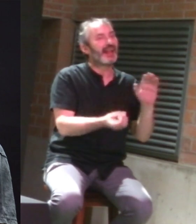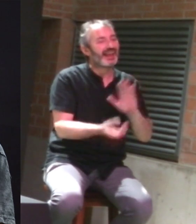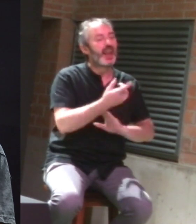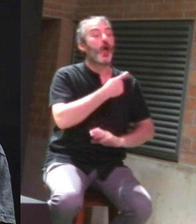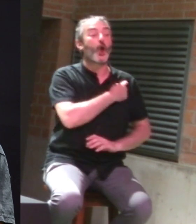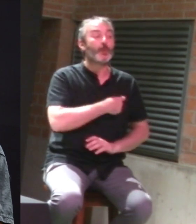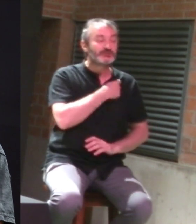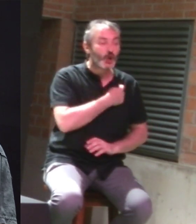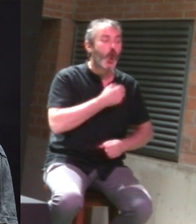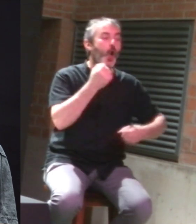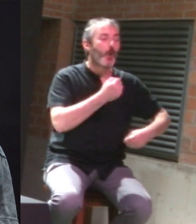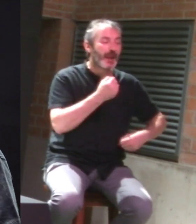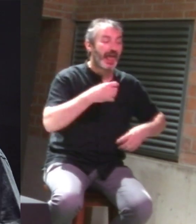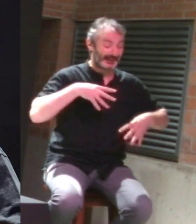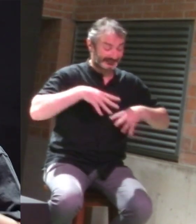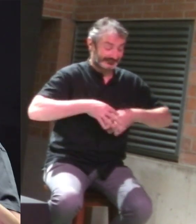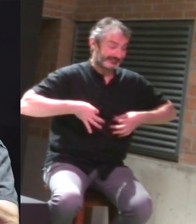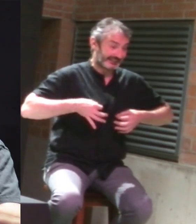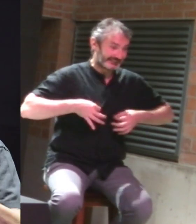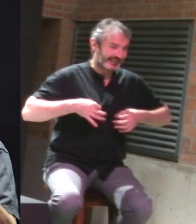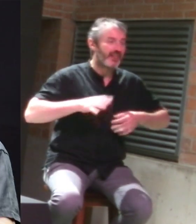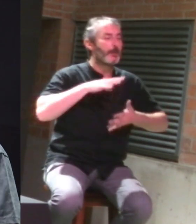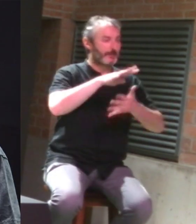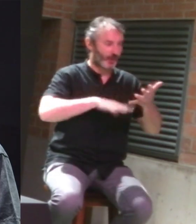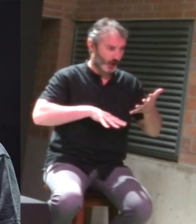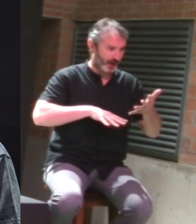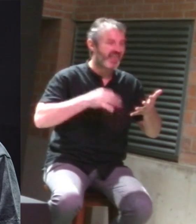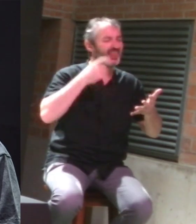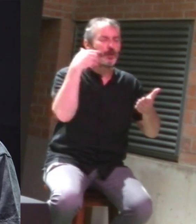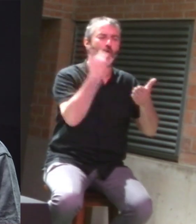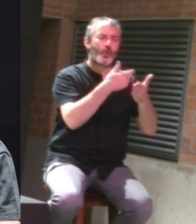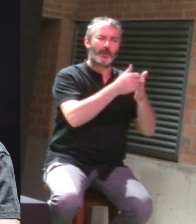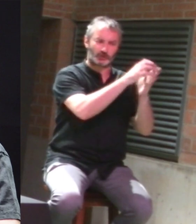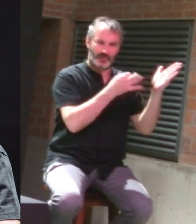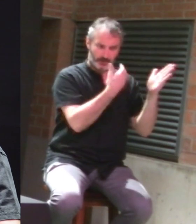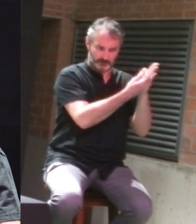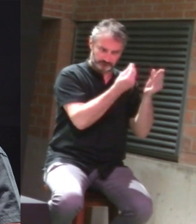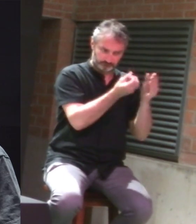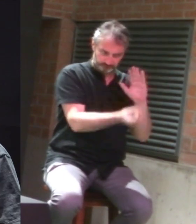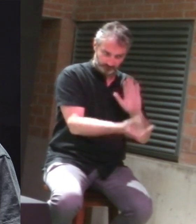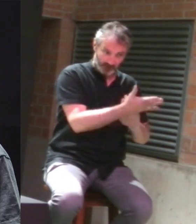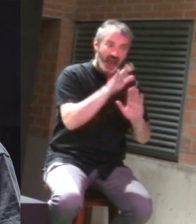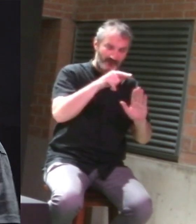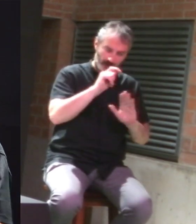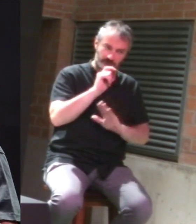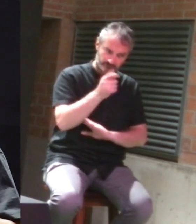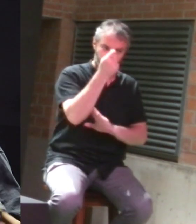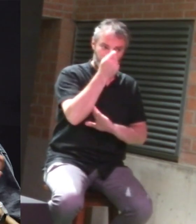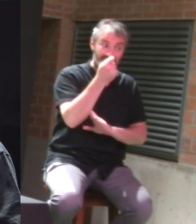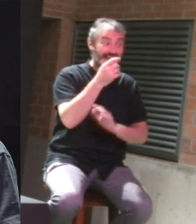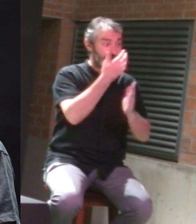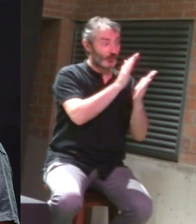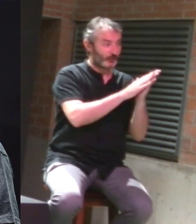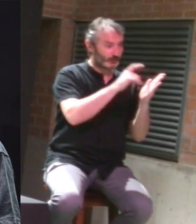obreras textiles de Barcelona y que elaboraran un documento que se elaboró finalmente y que se